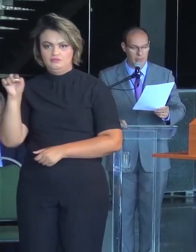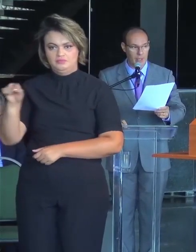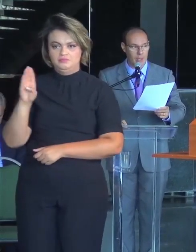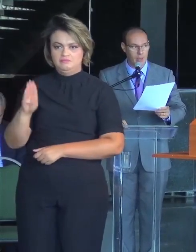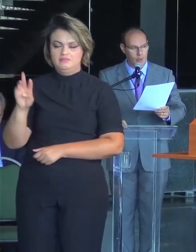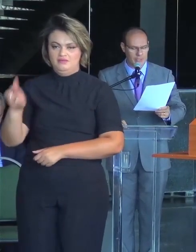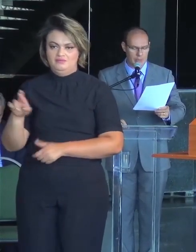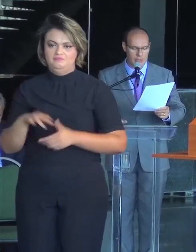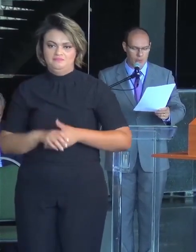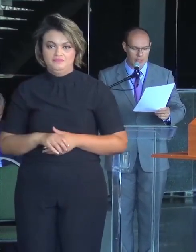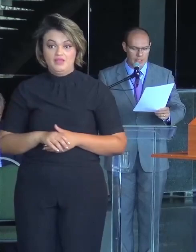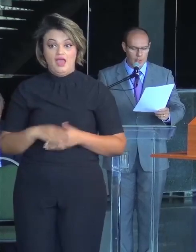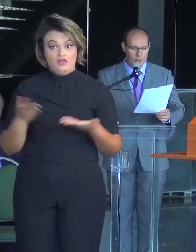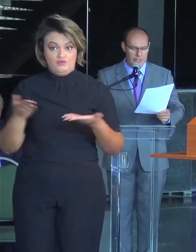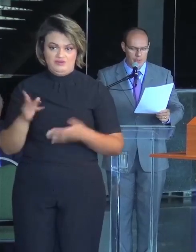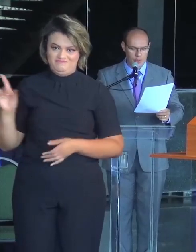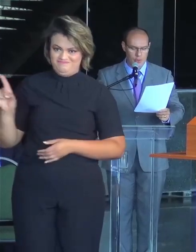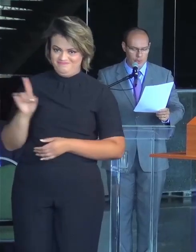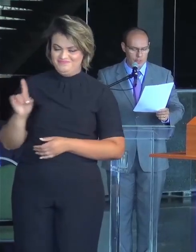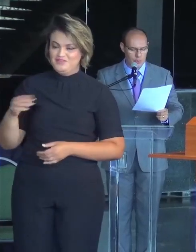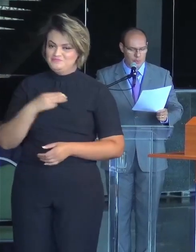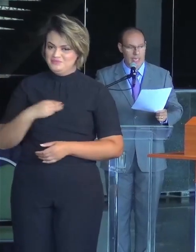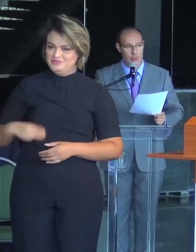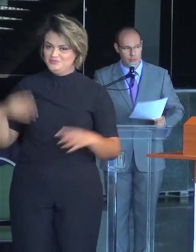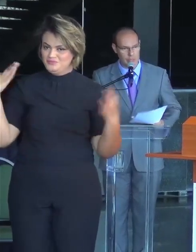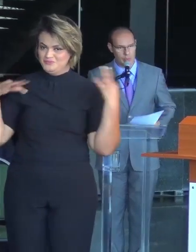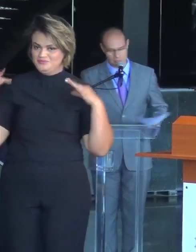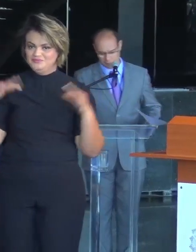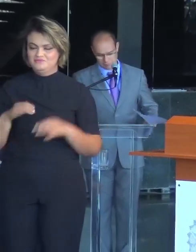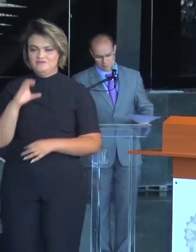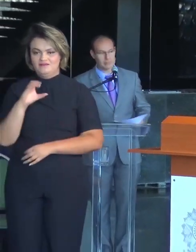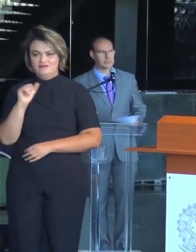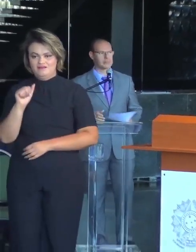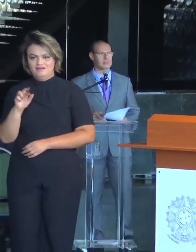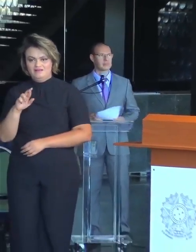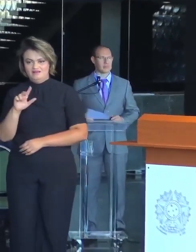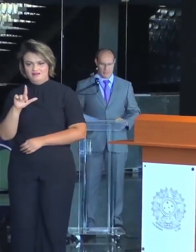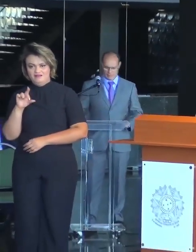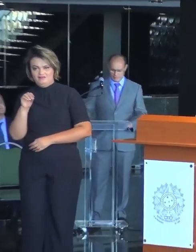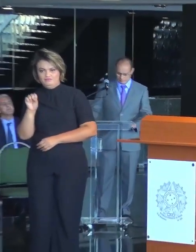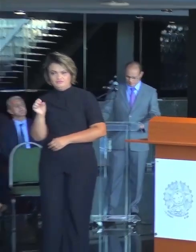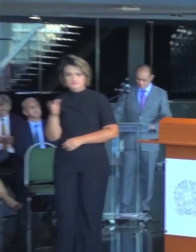www.defesadoconsumidor.gov.br. Ouviremos agora o ministro do Turismo, Carlos Brito.